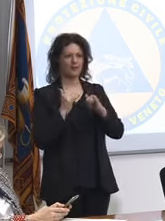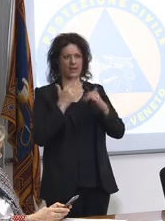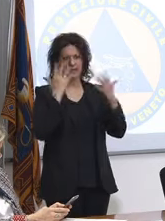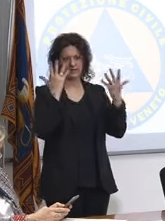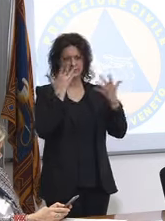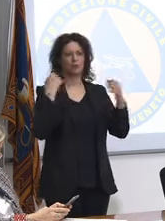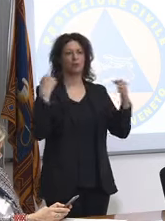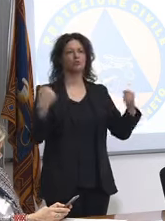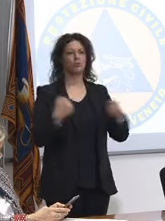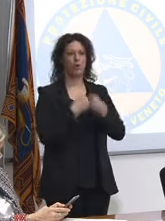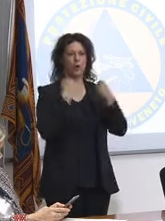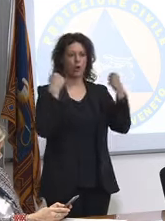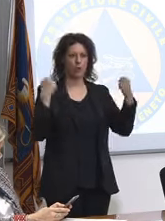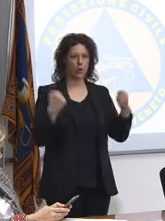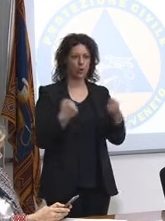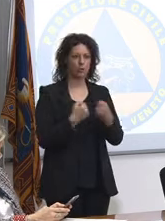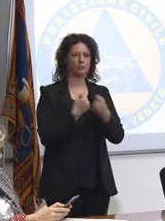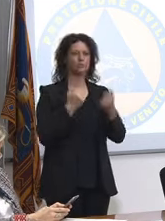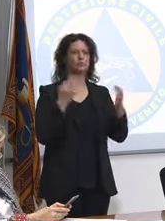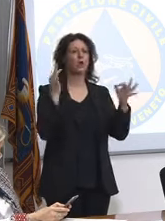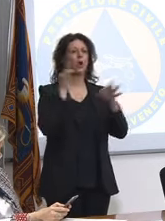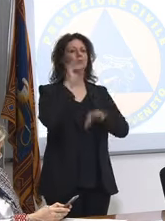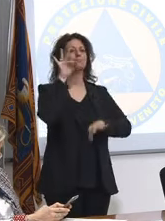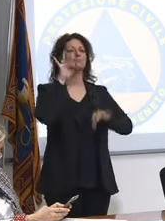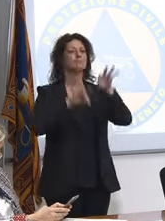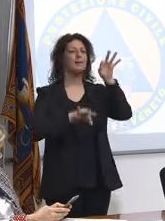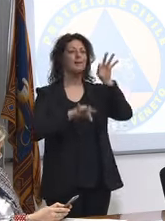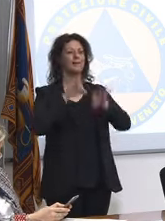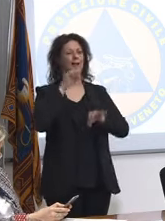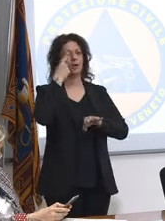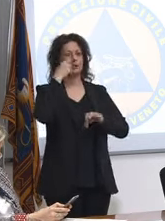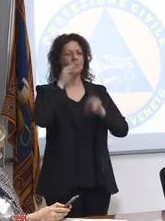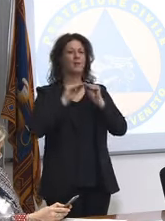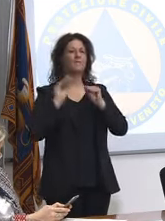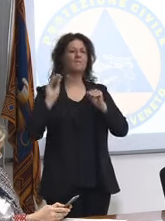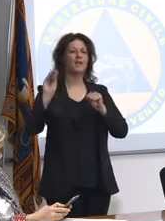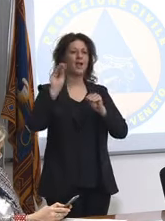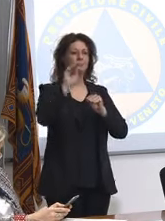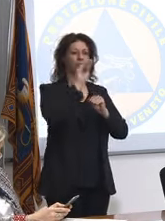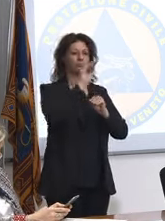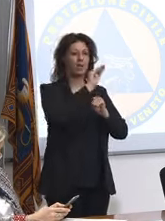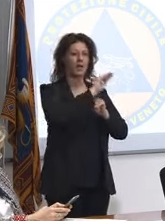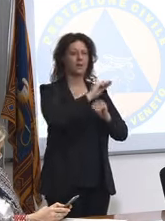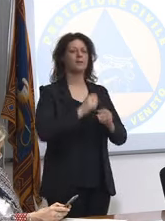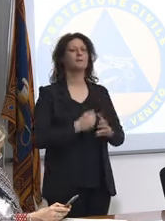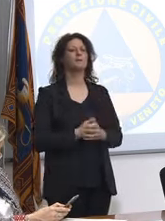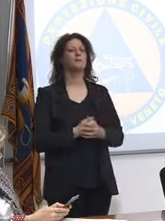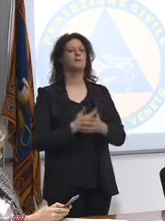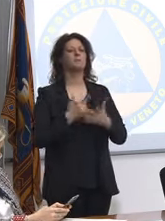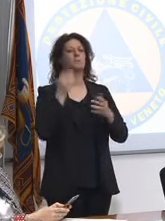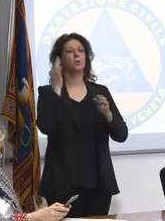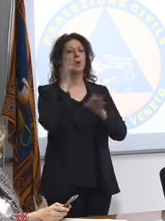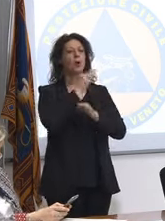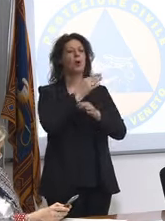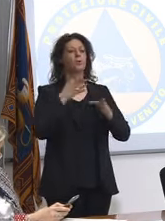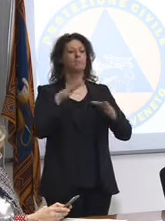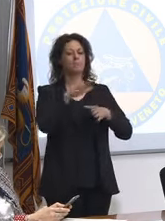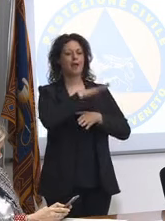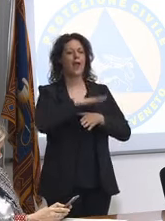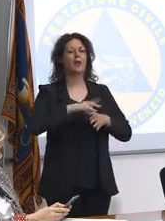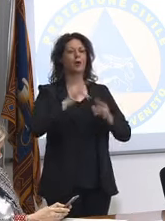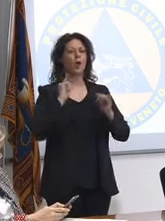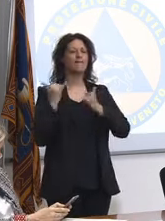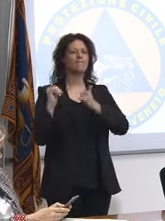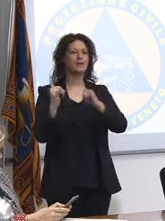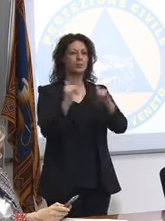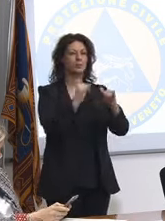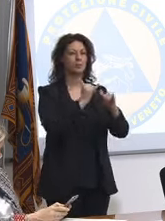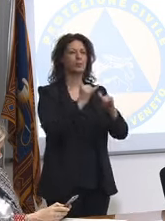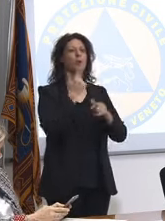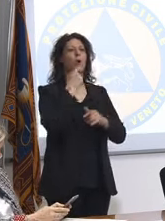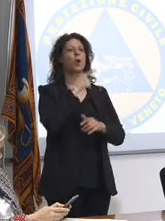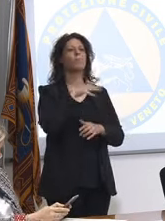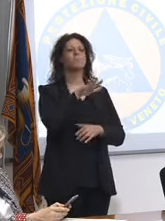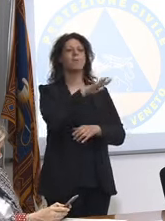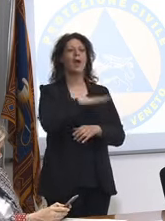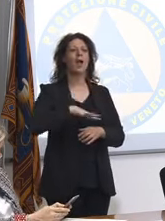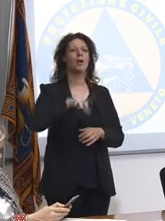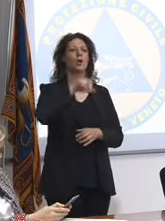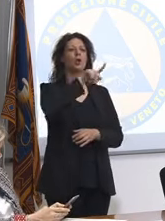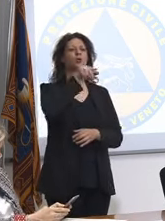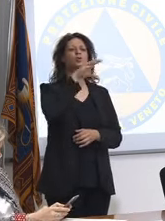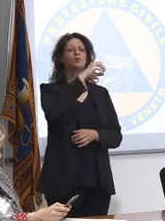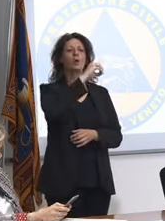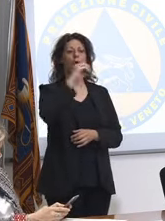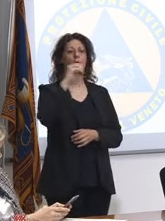giostre, spettacoli viaggianti, acquatici, avventura, zoologici, abbiamo anche il